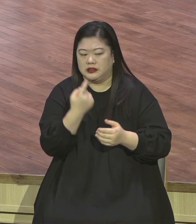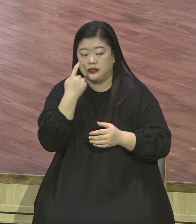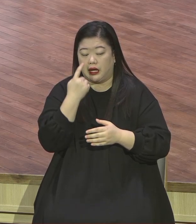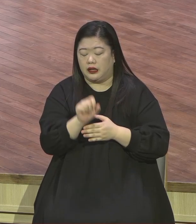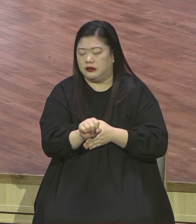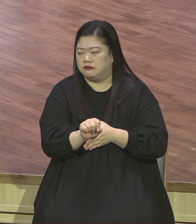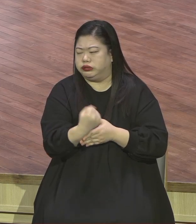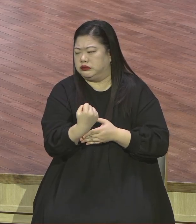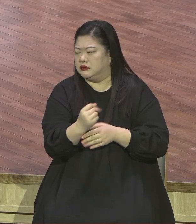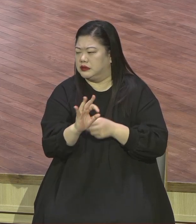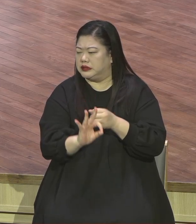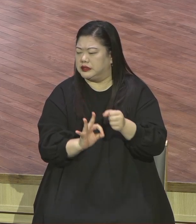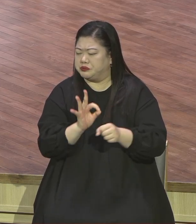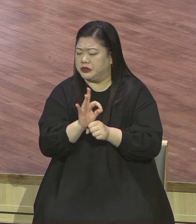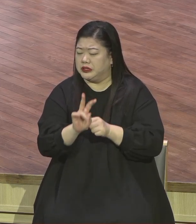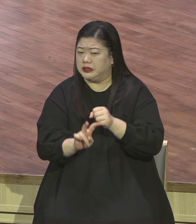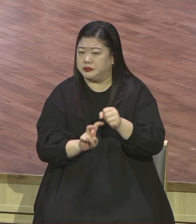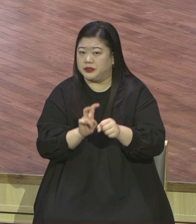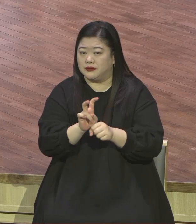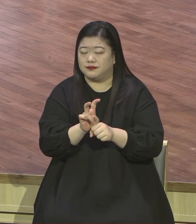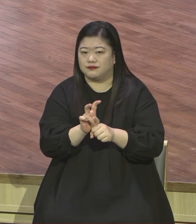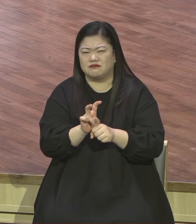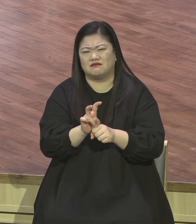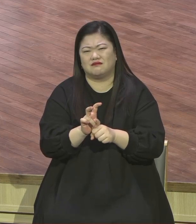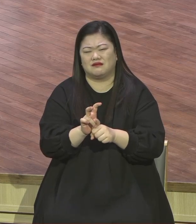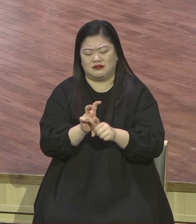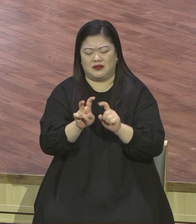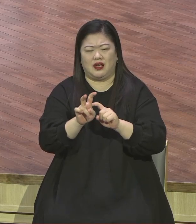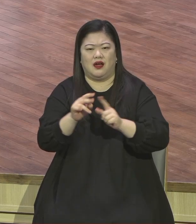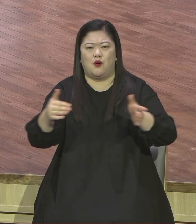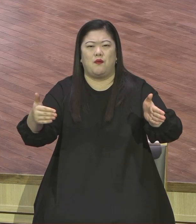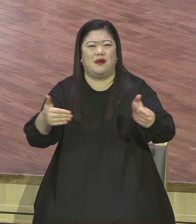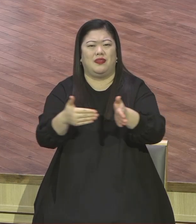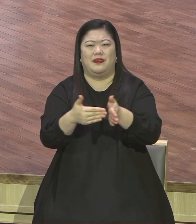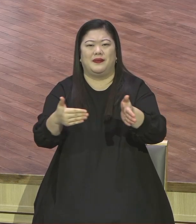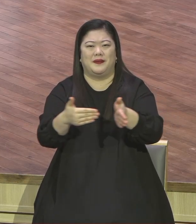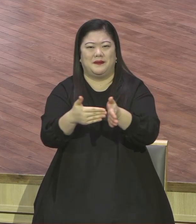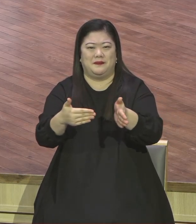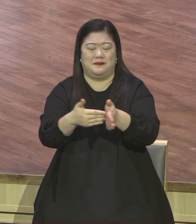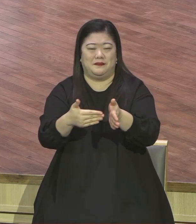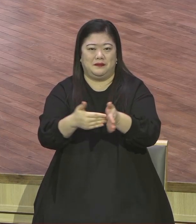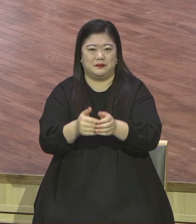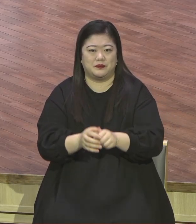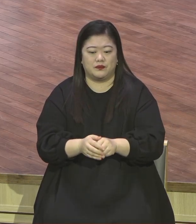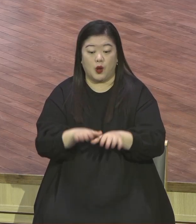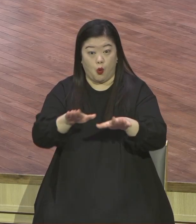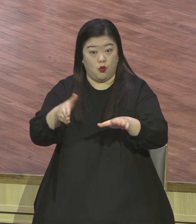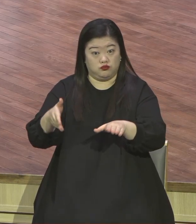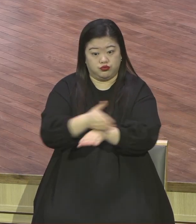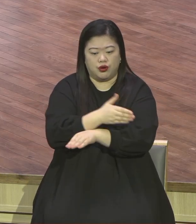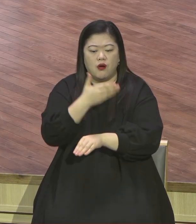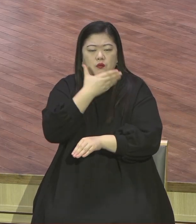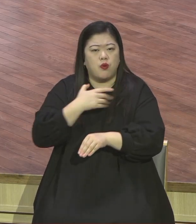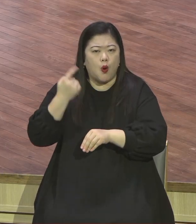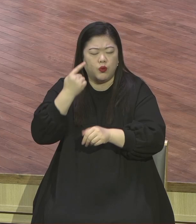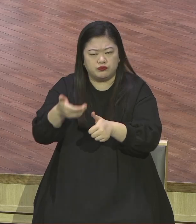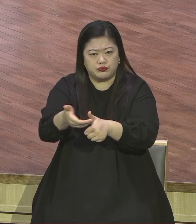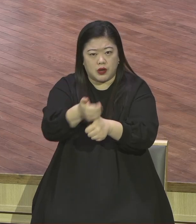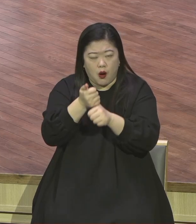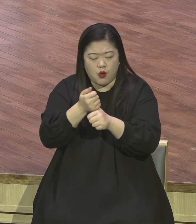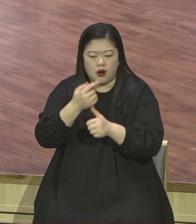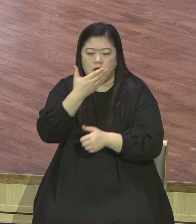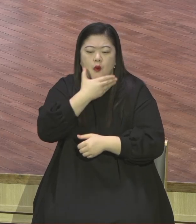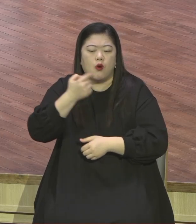이해가 가기 전에 여러분 복음의 눈으로 복음의 생각으로 복음의 마음으로 말씀을 잡고 은약이 성취해도 믿고